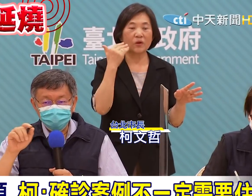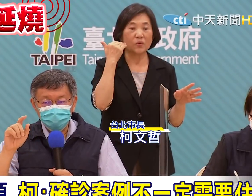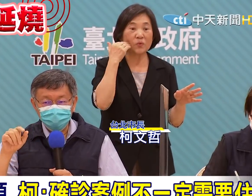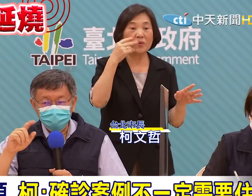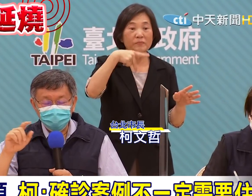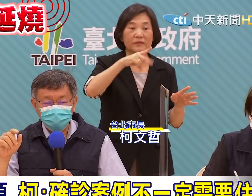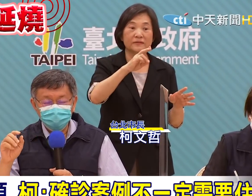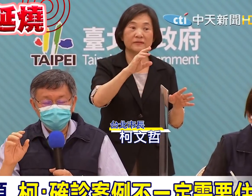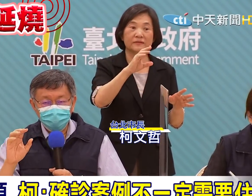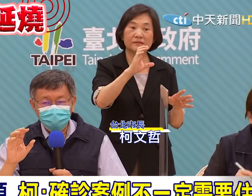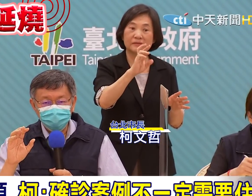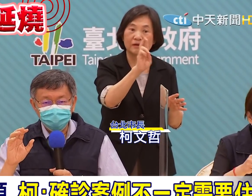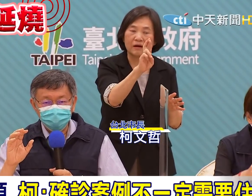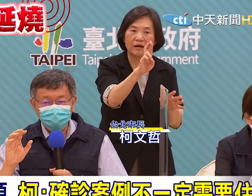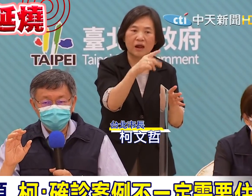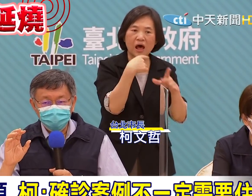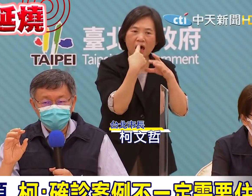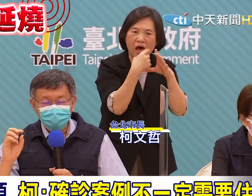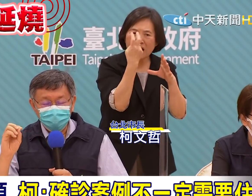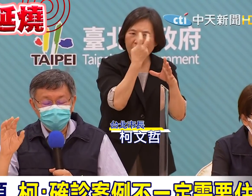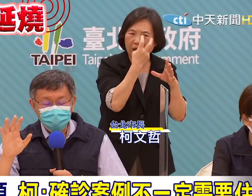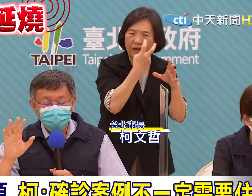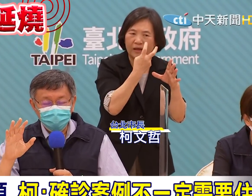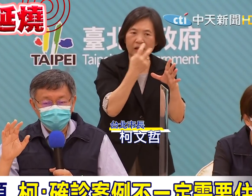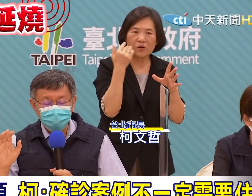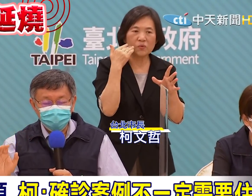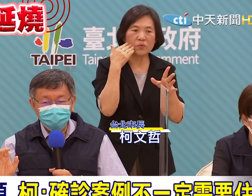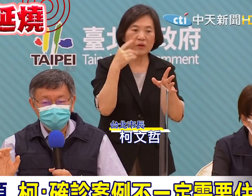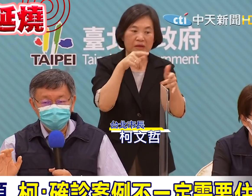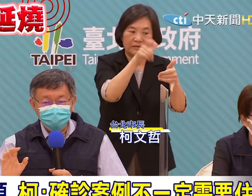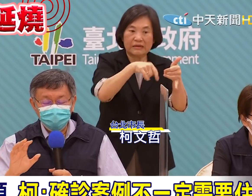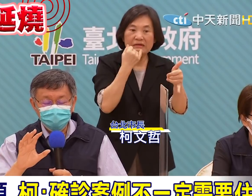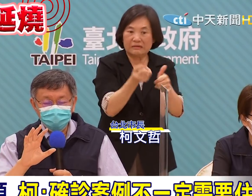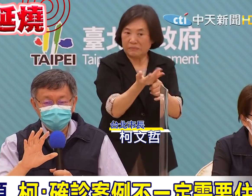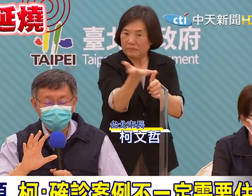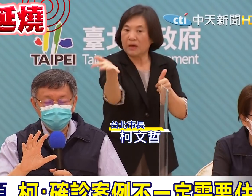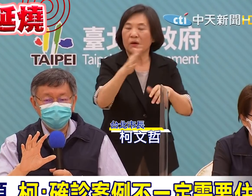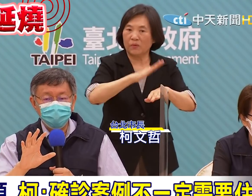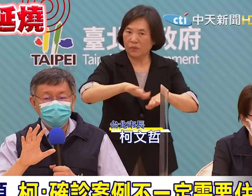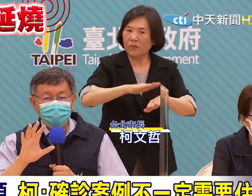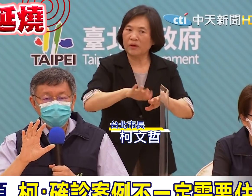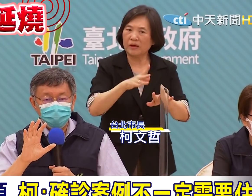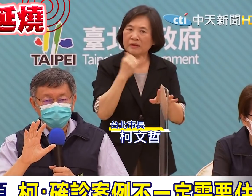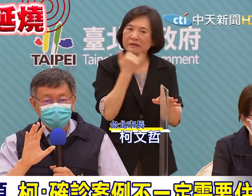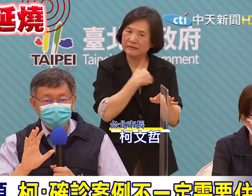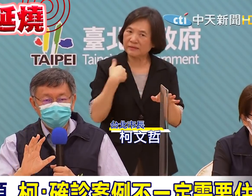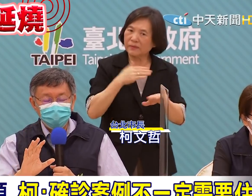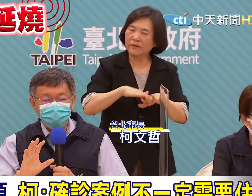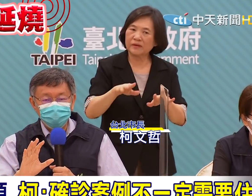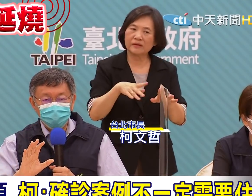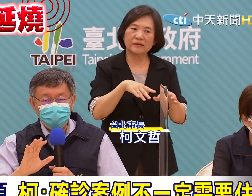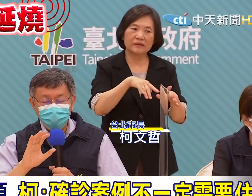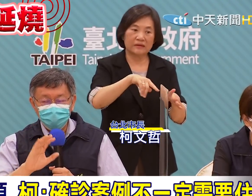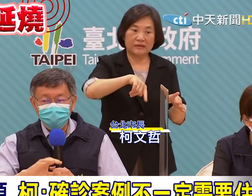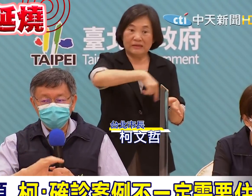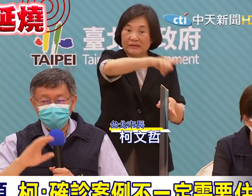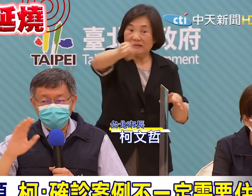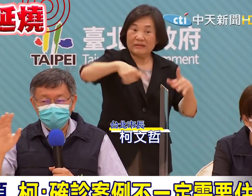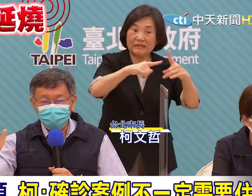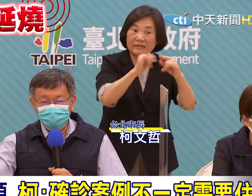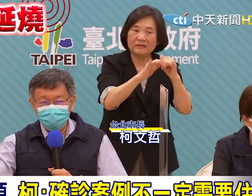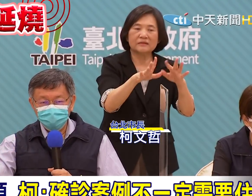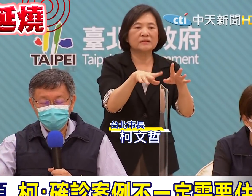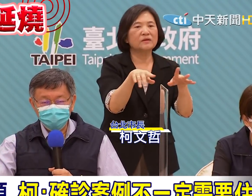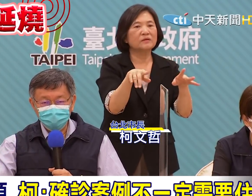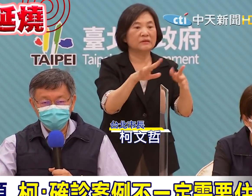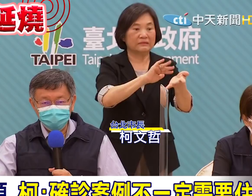他还是正的，也就是说他还是有传染人家的可能的时候，那这些病人其实他也不需要住院，他应该可以转